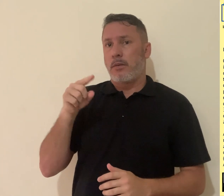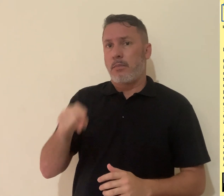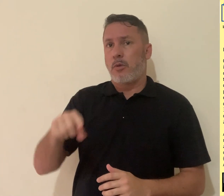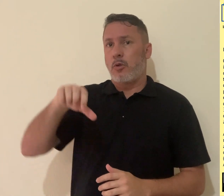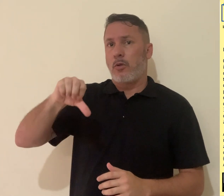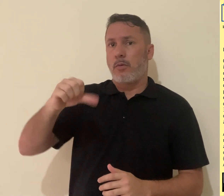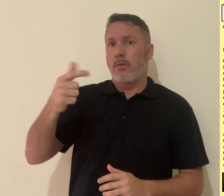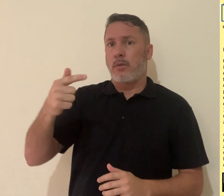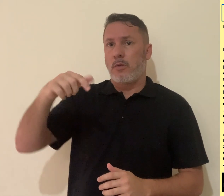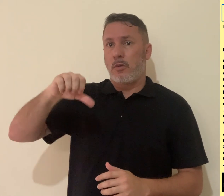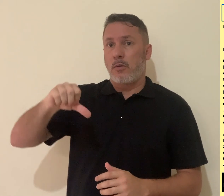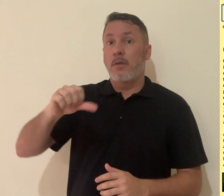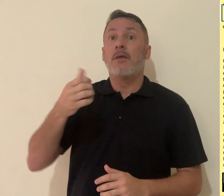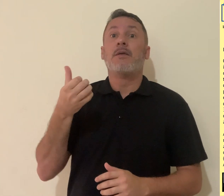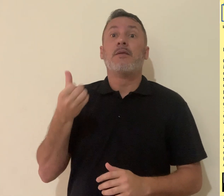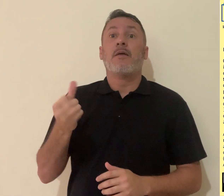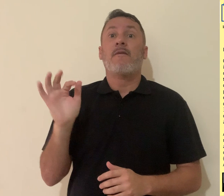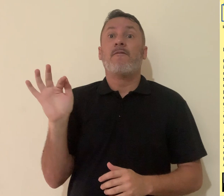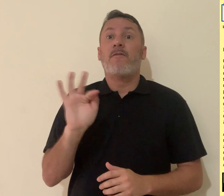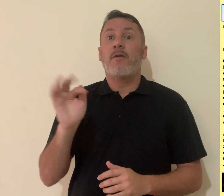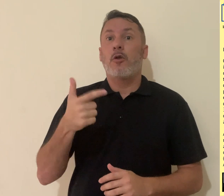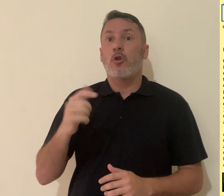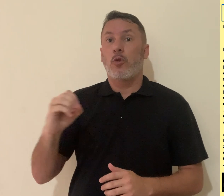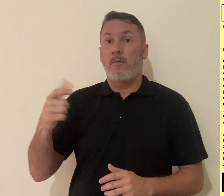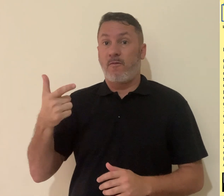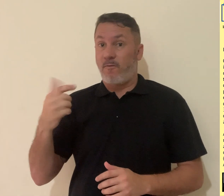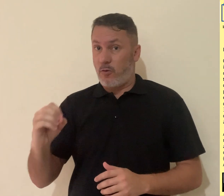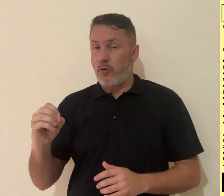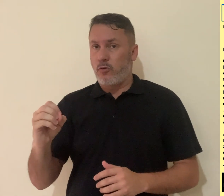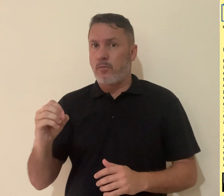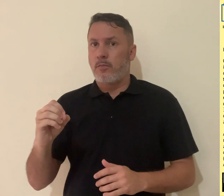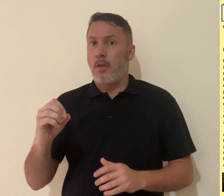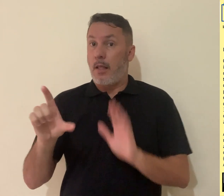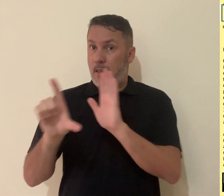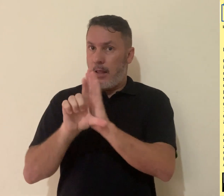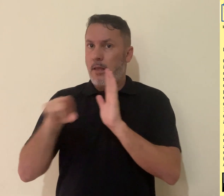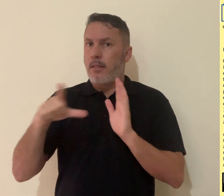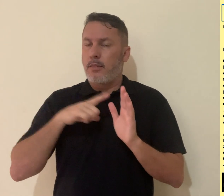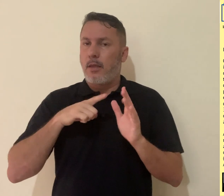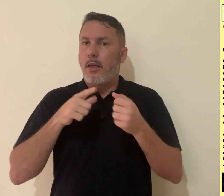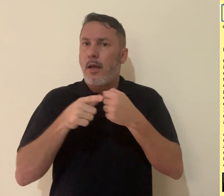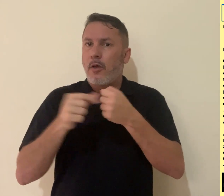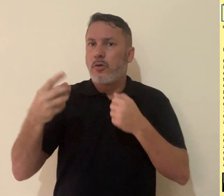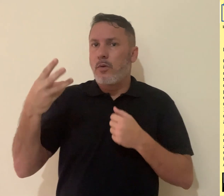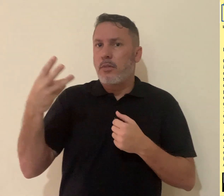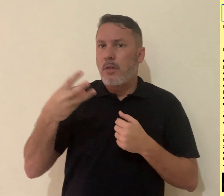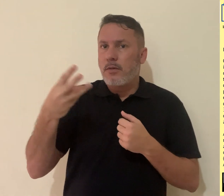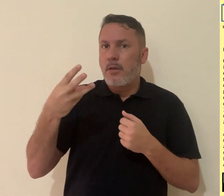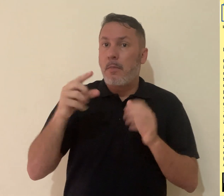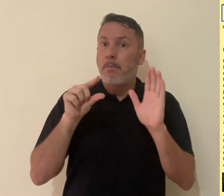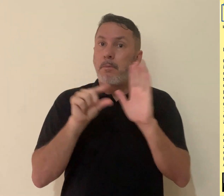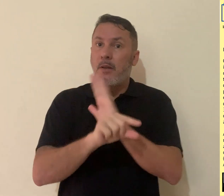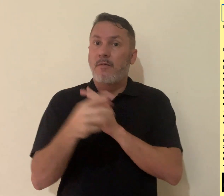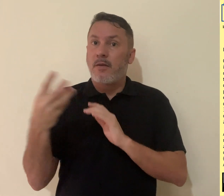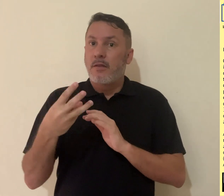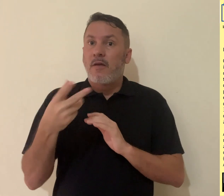13979 de seis de fevereiro de 2020 que no artigo 3º parágrafo 3º